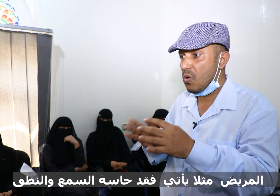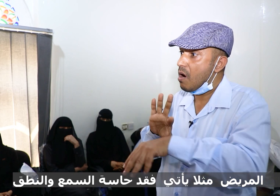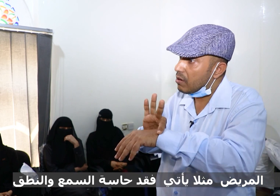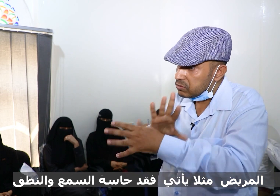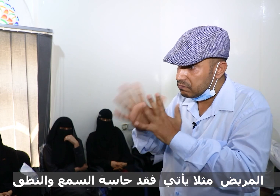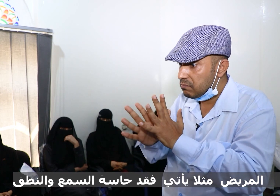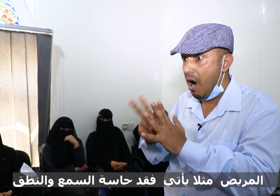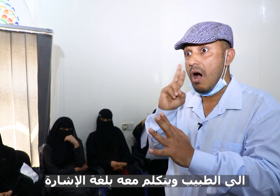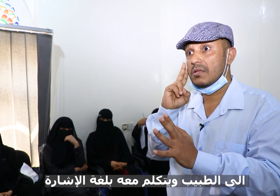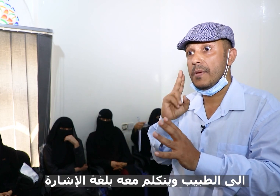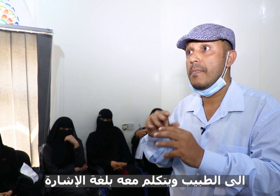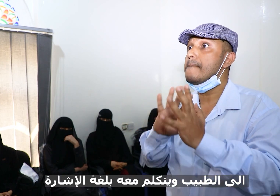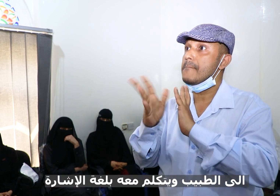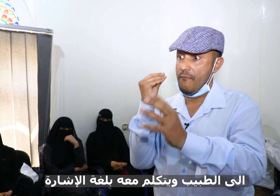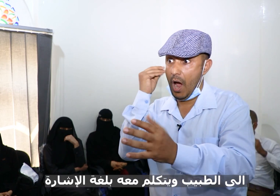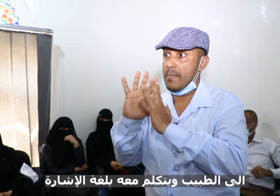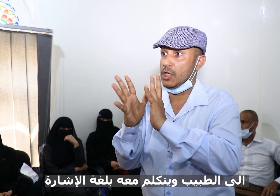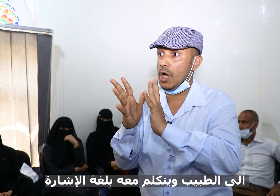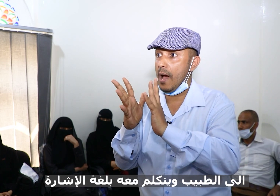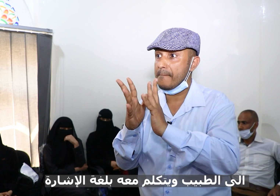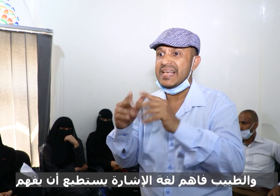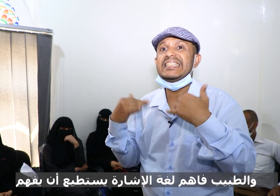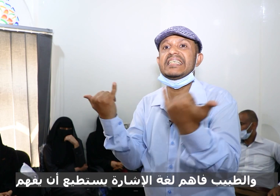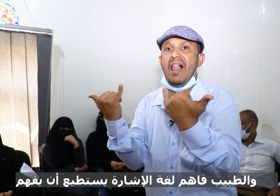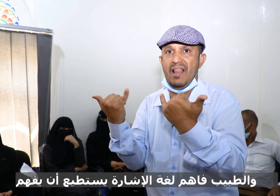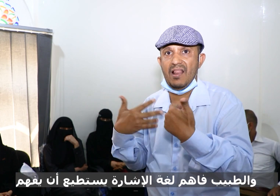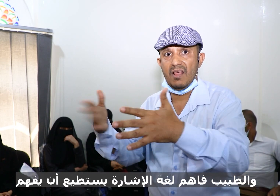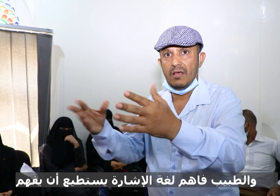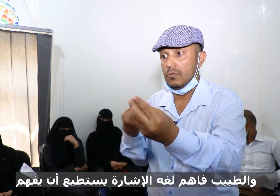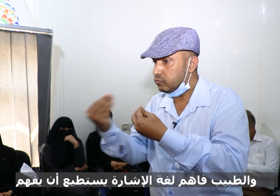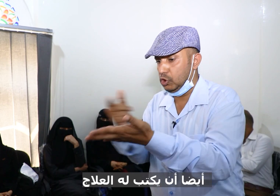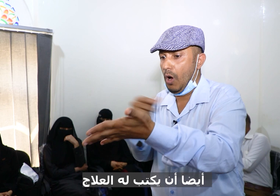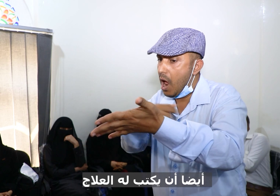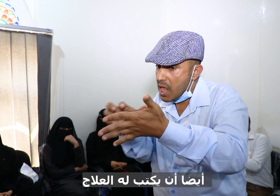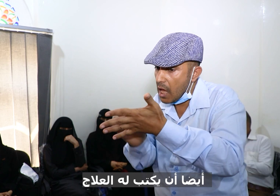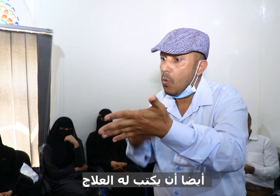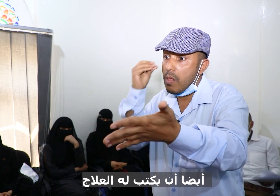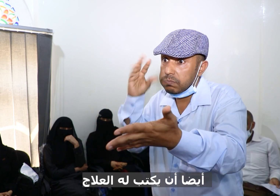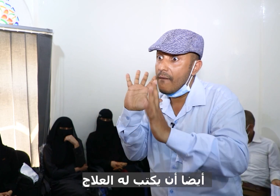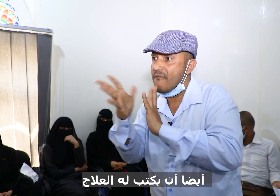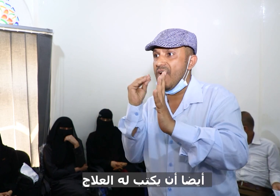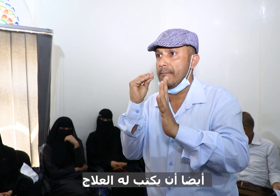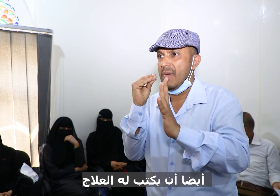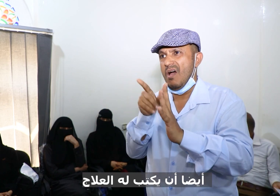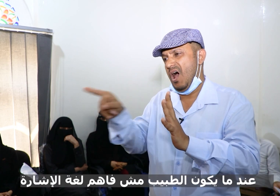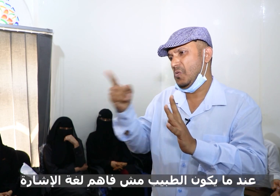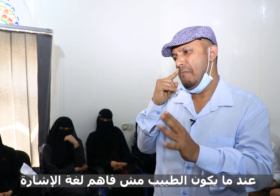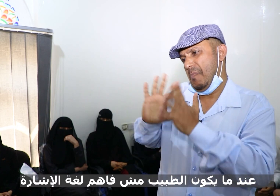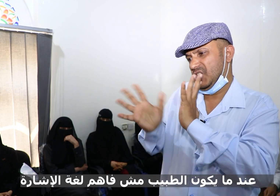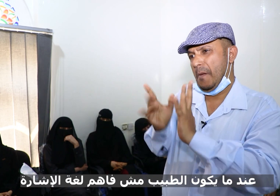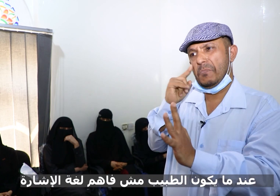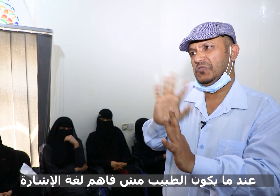مرض الشبيب، فهم الإشارة سهل، سؤال العلاج ولا فهم،